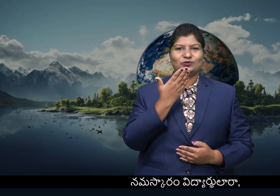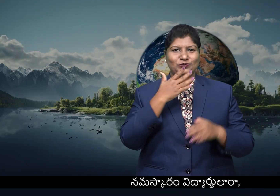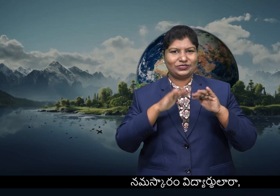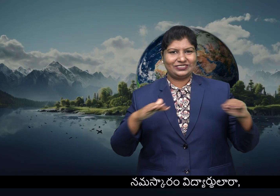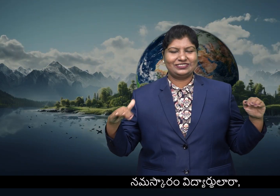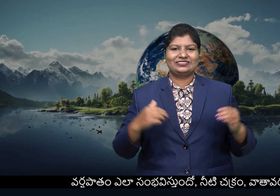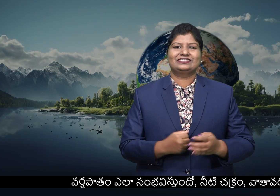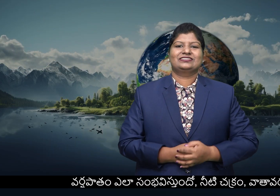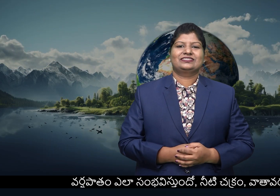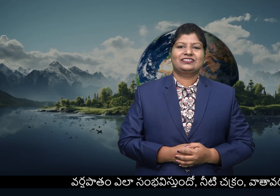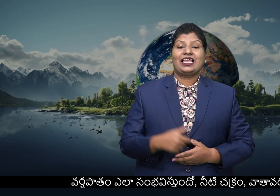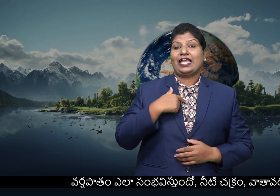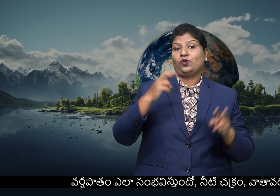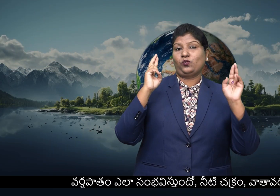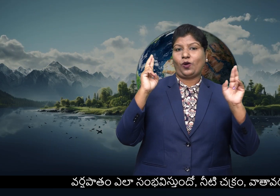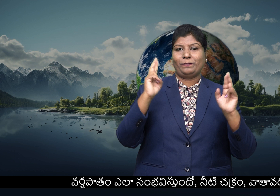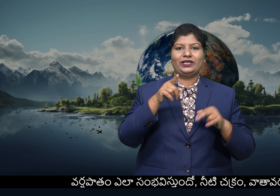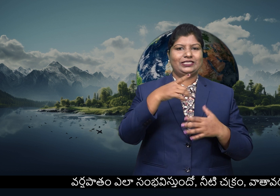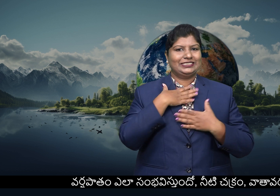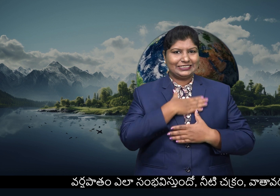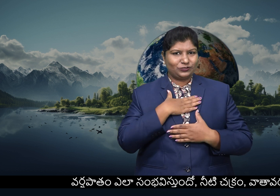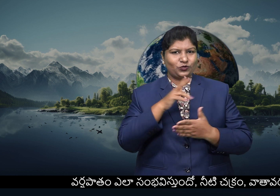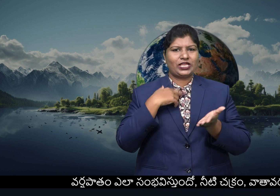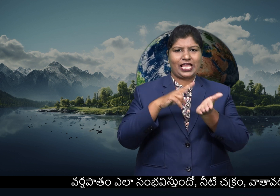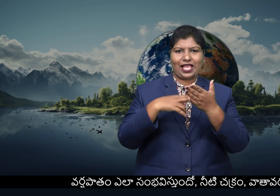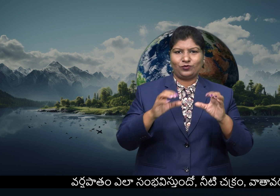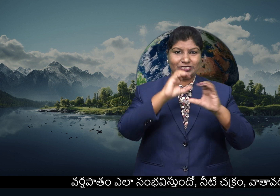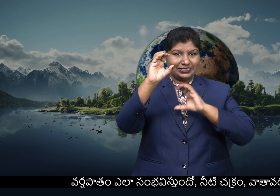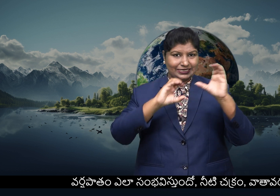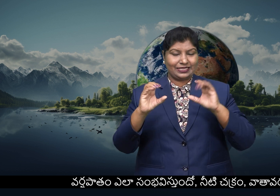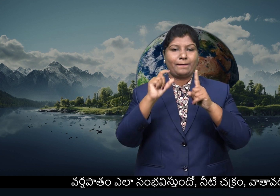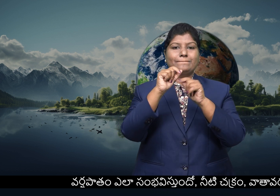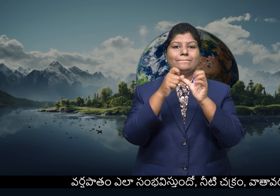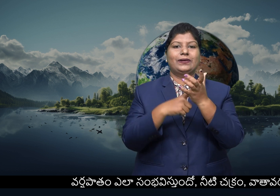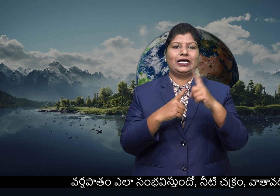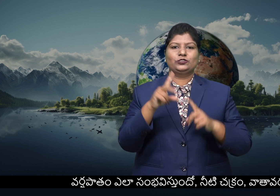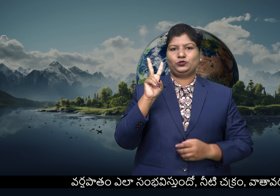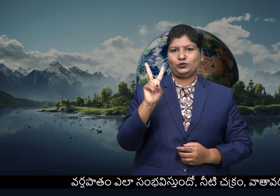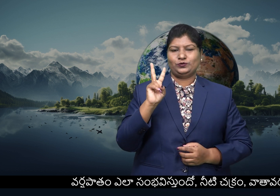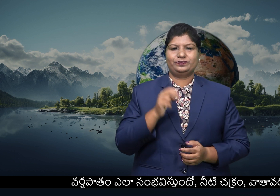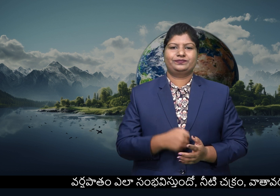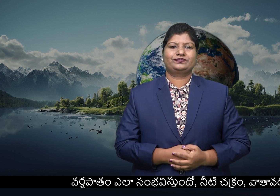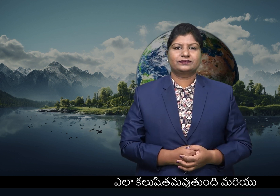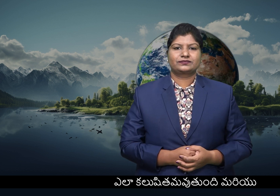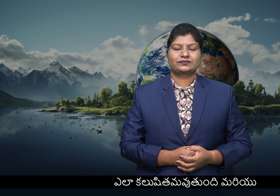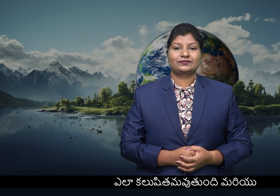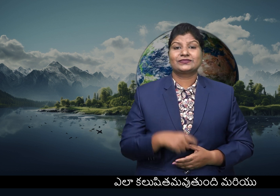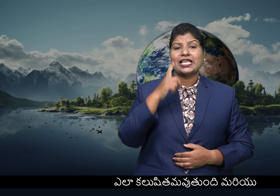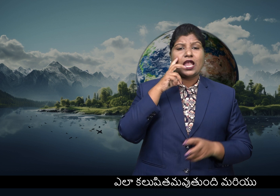విద్యార్థులారా, వర్షపాతం ఎలా సంభవిస్తుందో, నీటి చక్రం, వాతావరణం ఎలా